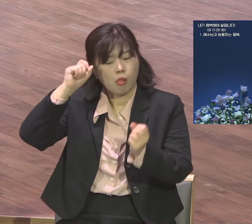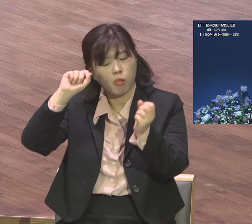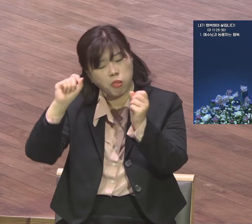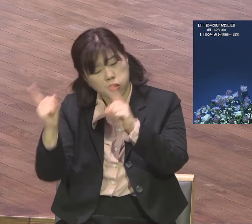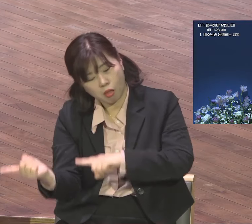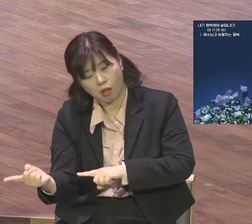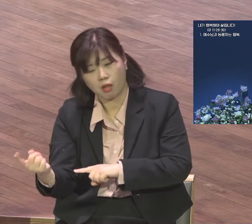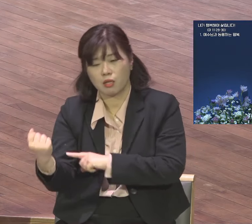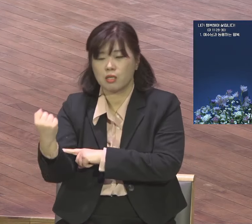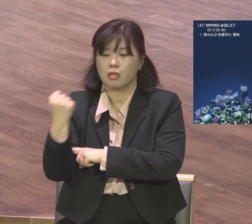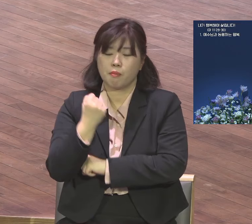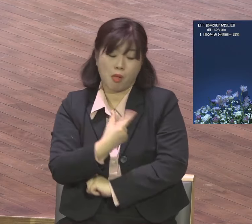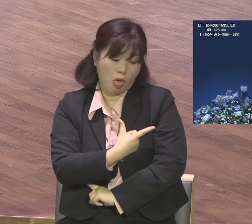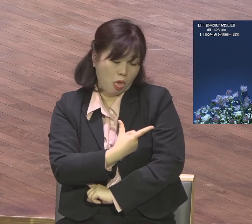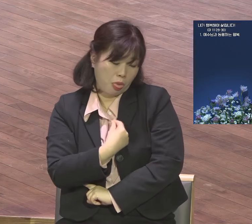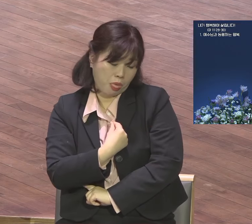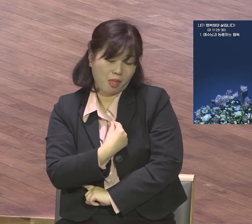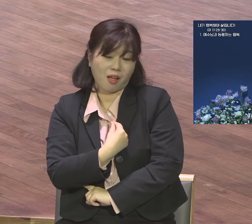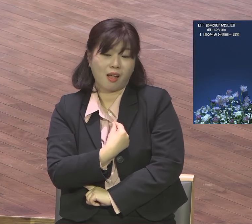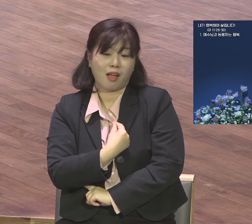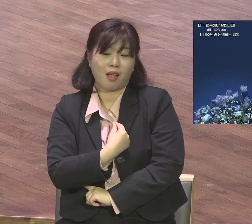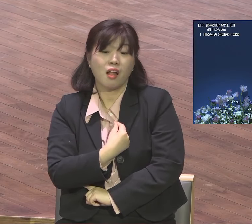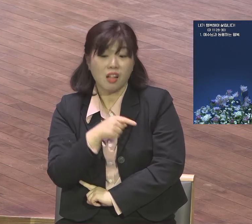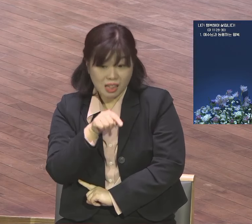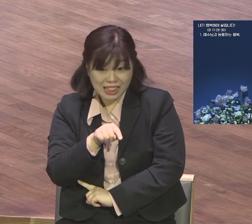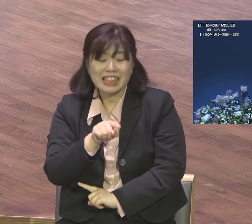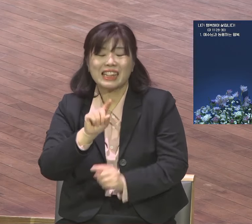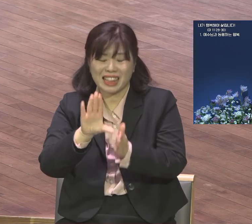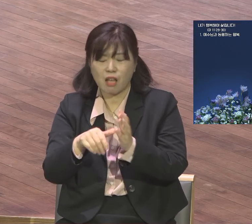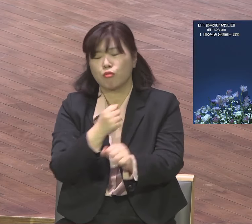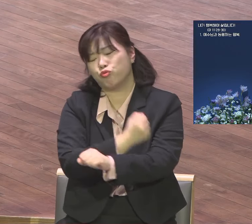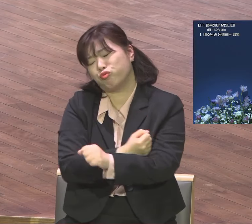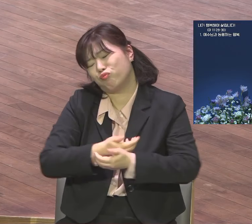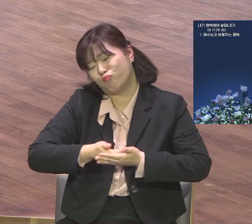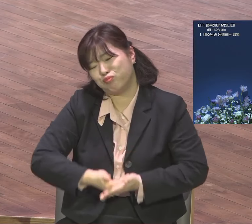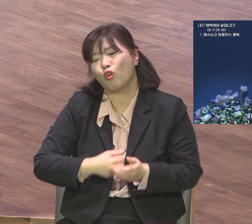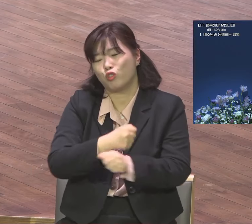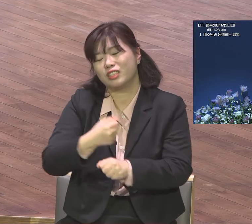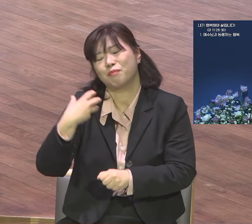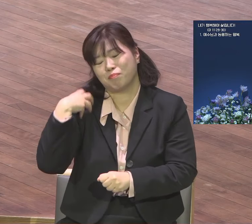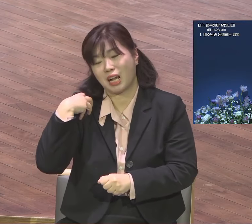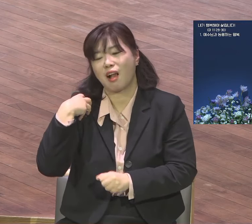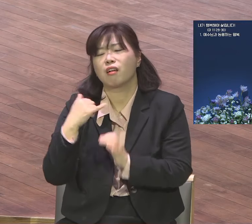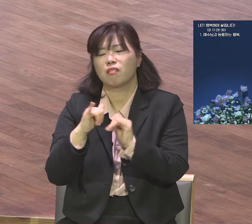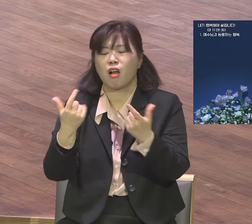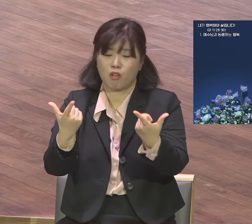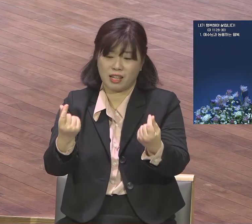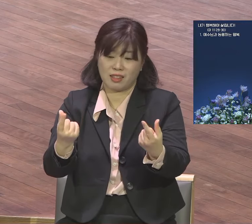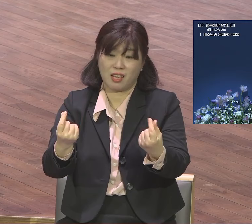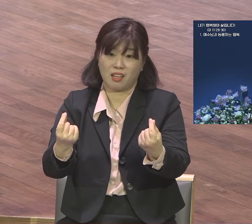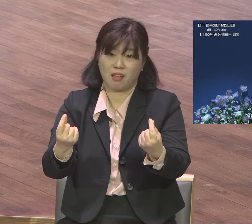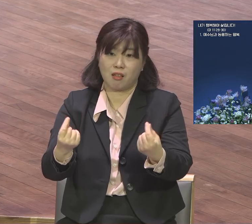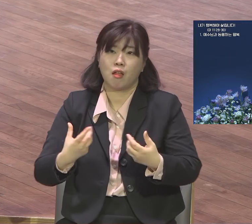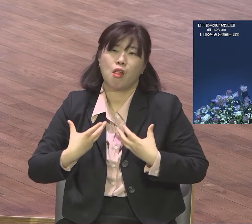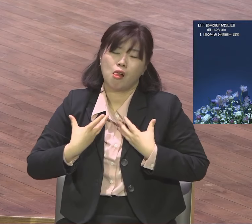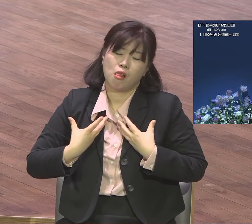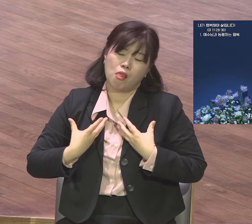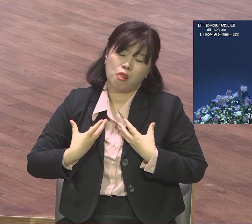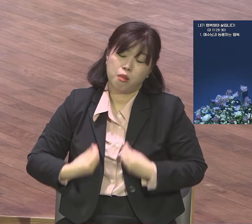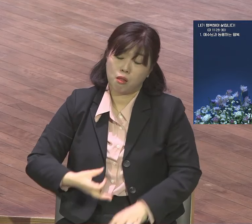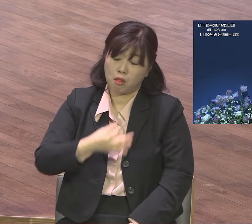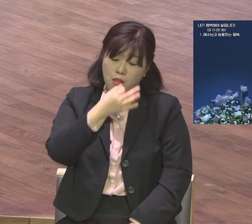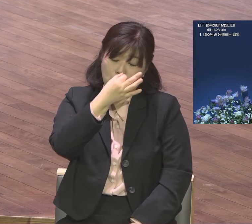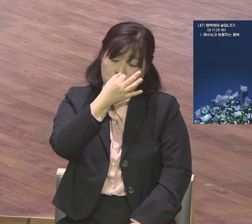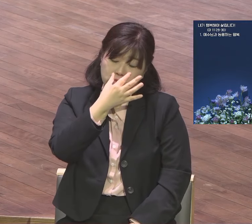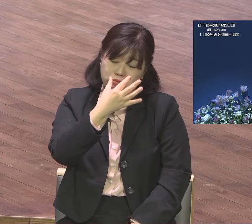상태를 나타내는 것입니다. 원어의 형태를 보면 지금까지 계속 지치고 낙담 중에 있는 상태를